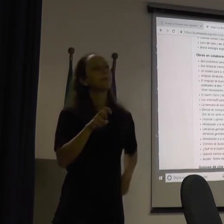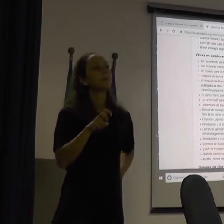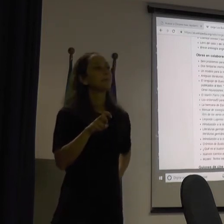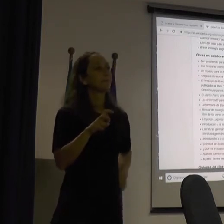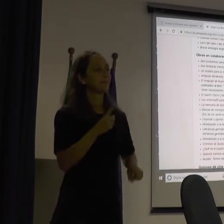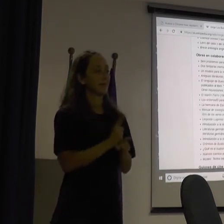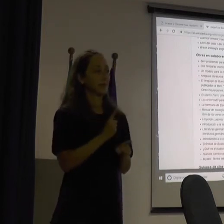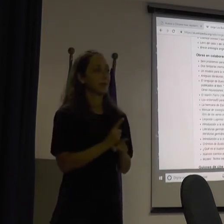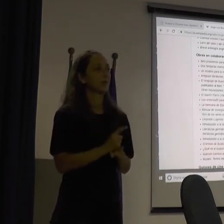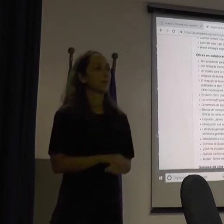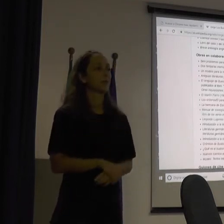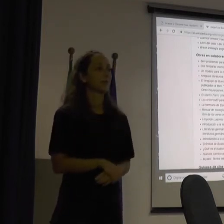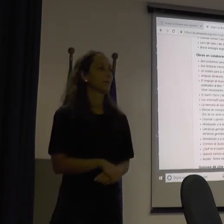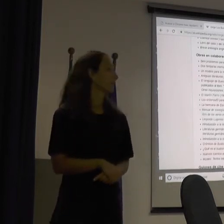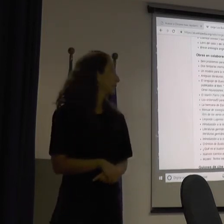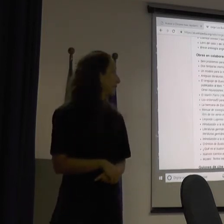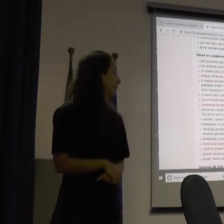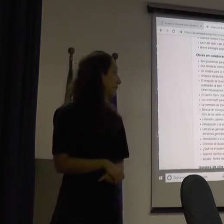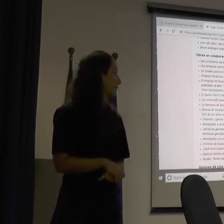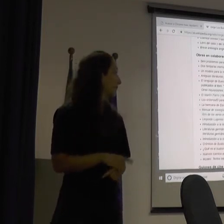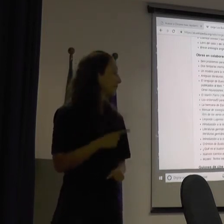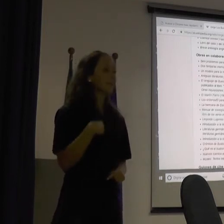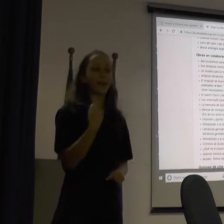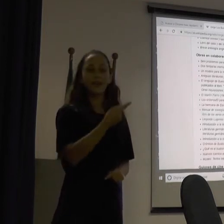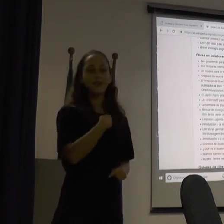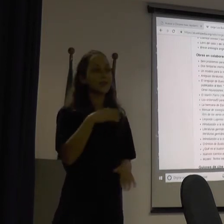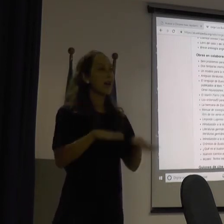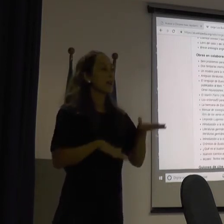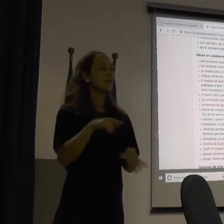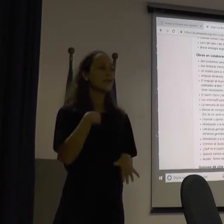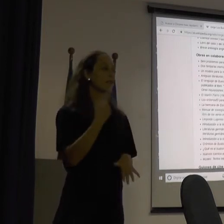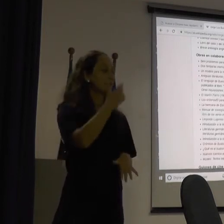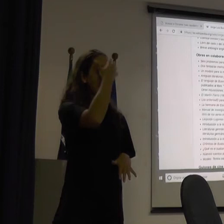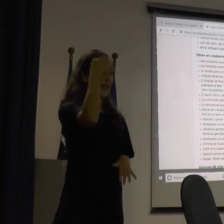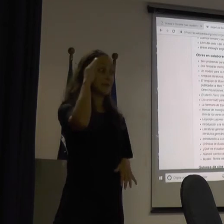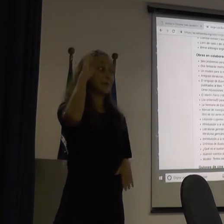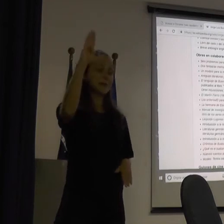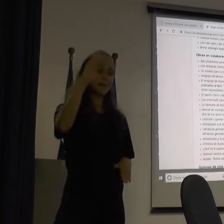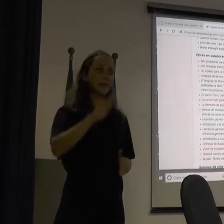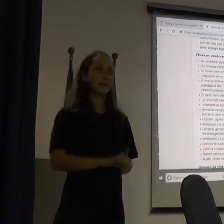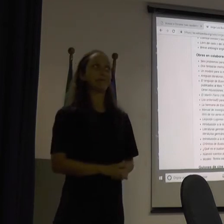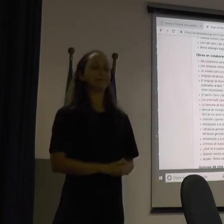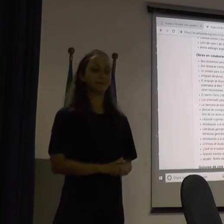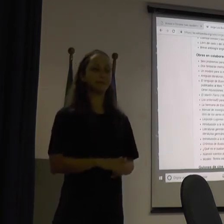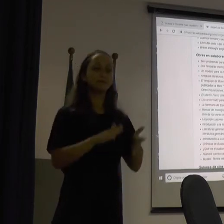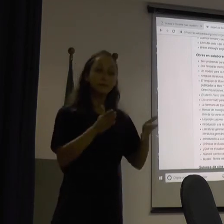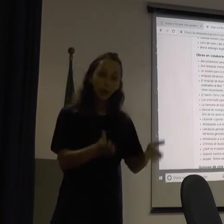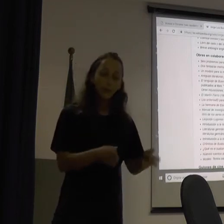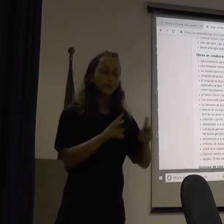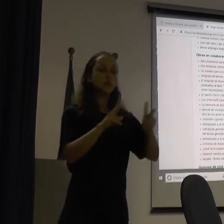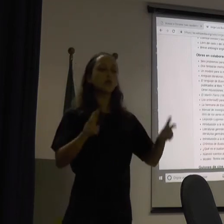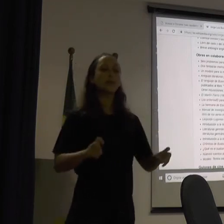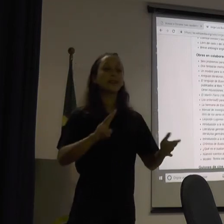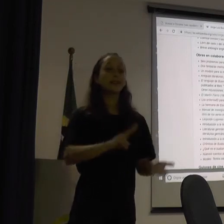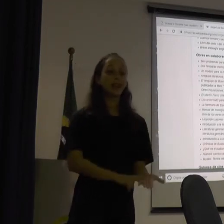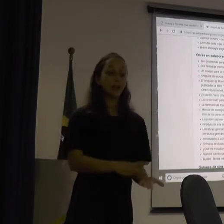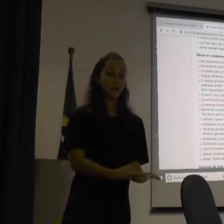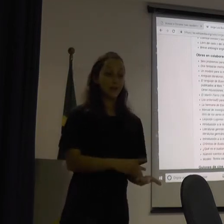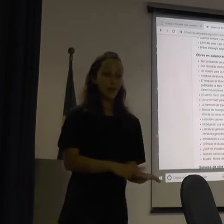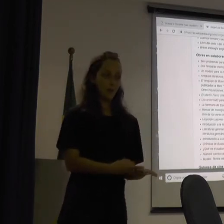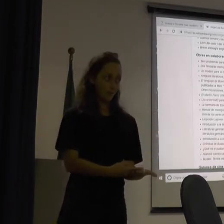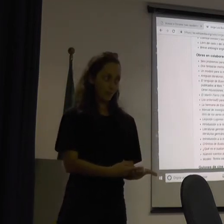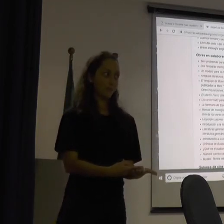Típico, a gente esquece a coisa principal, né? Bom, em termos de tradução, para mim, eu acho